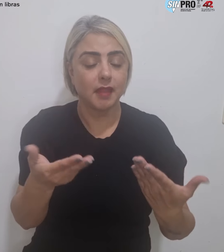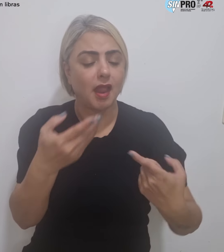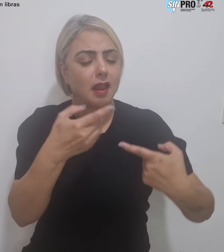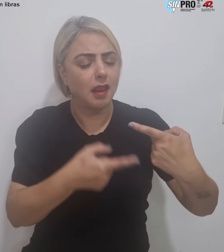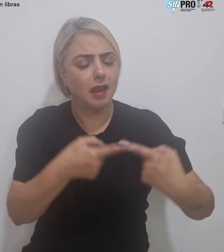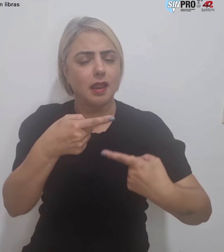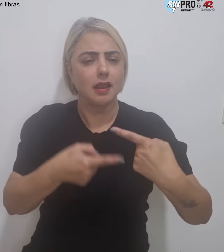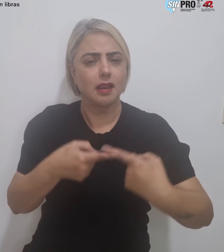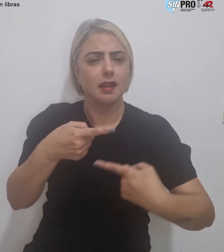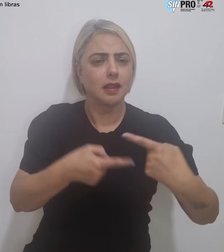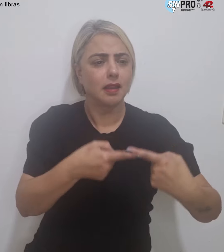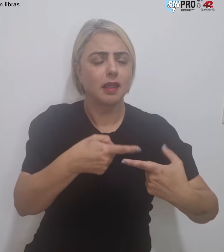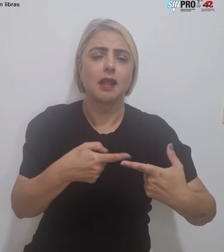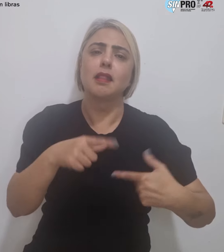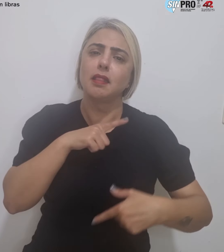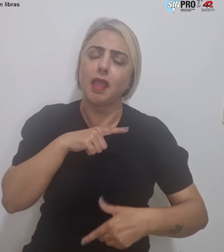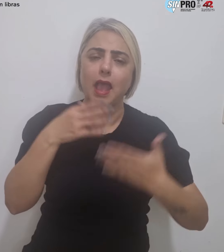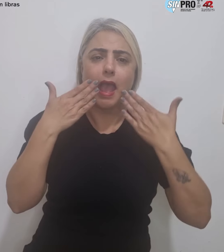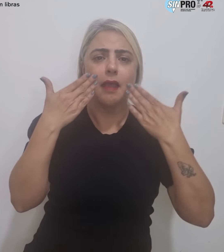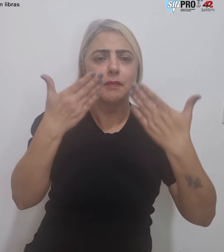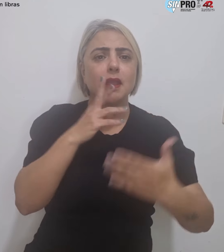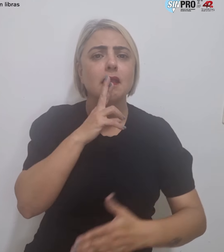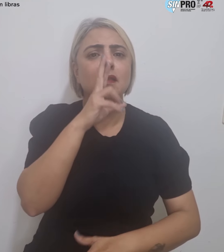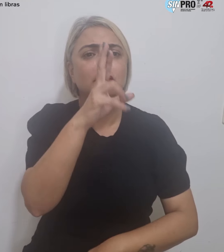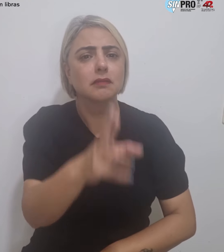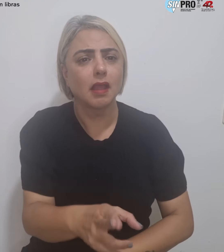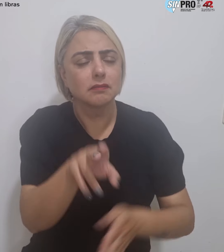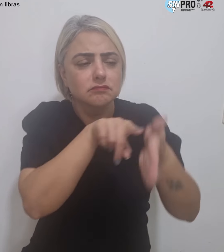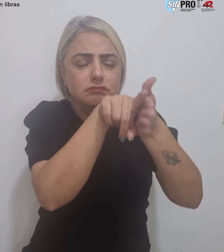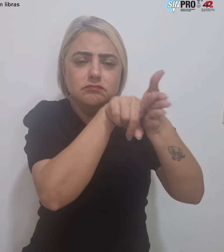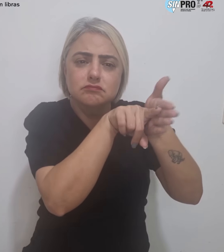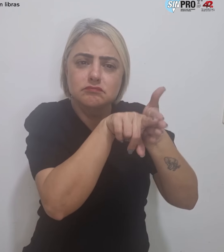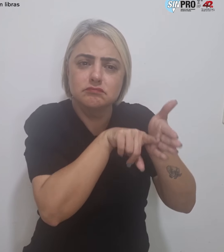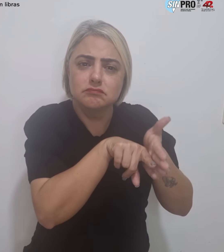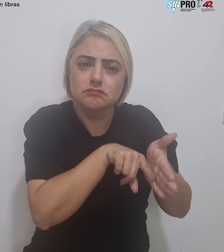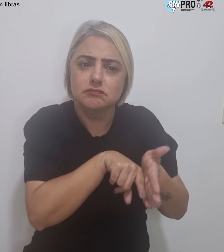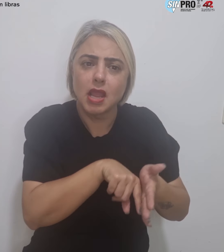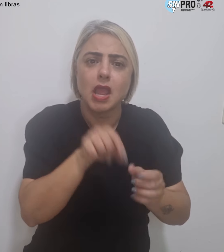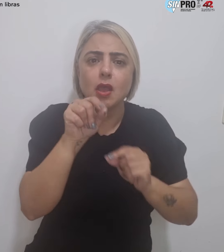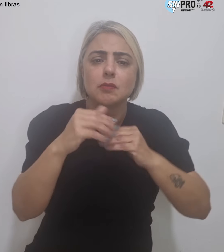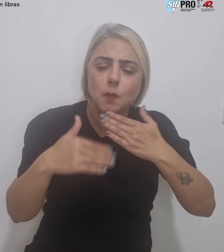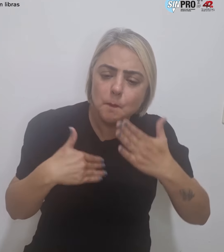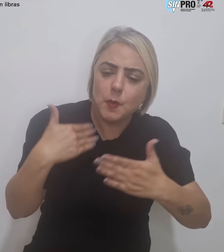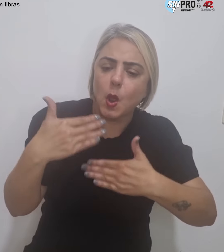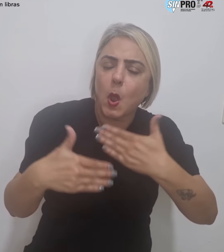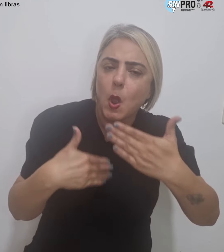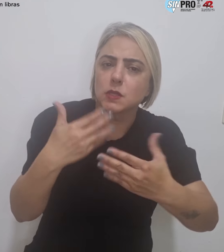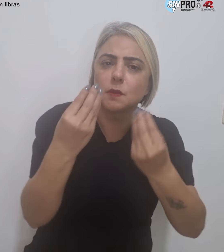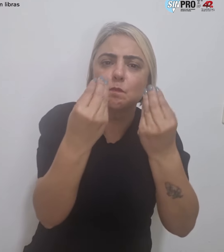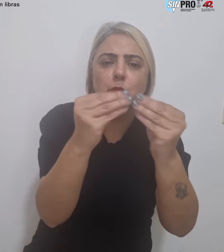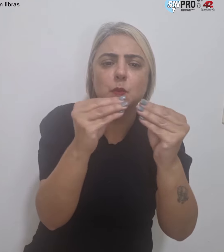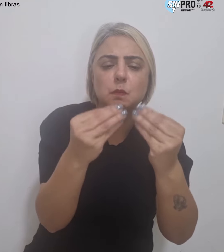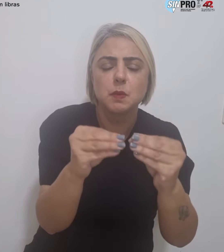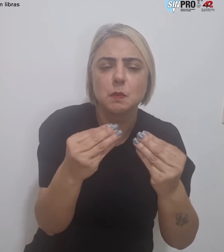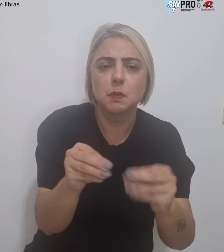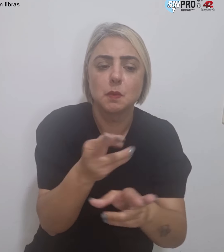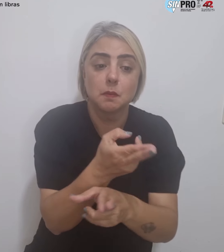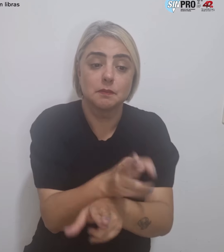devemos apresentar resultados de pesquisas sobre o processo de implementação da reforma do ensino